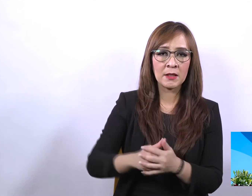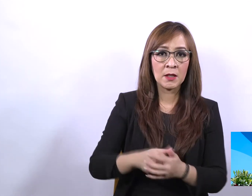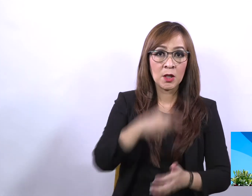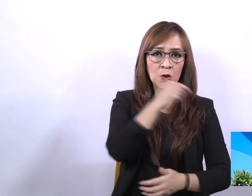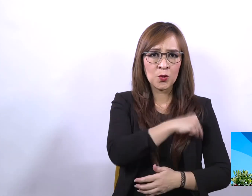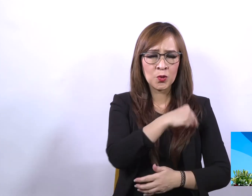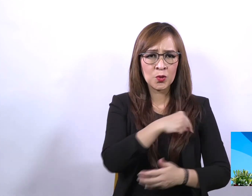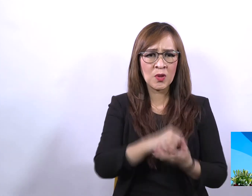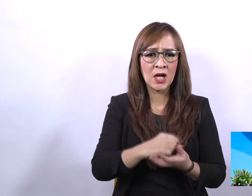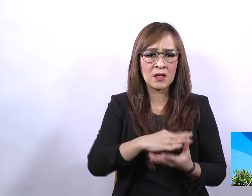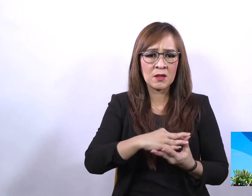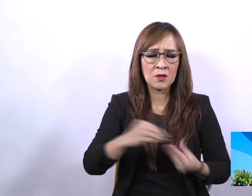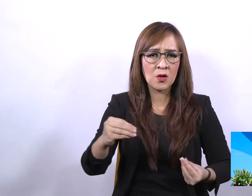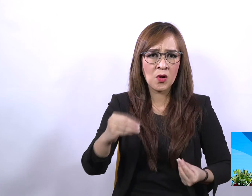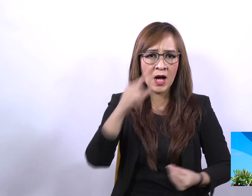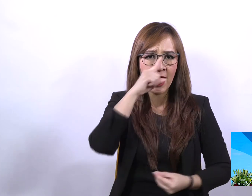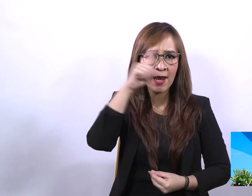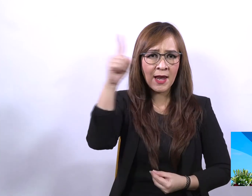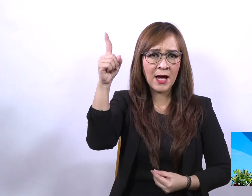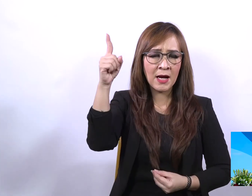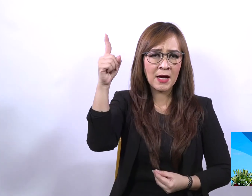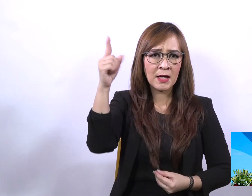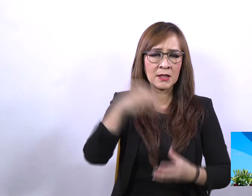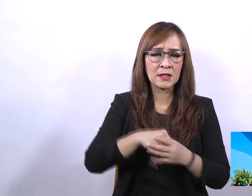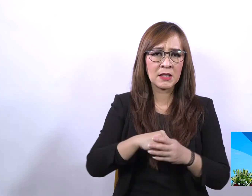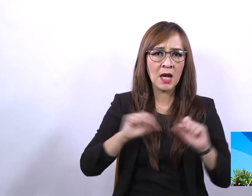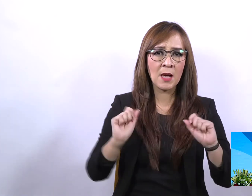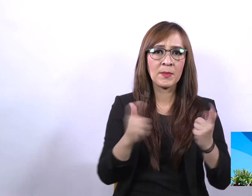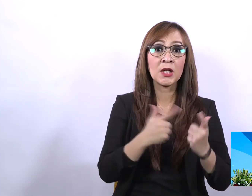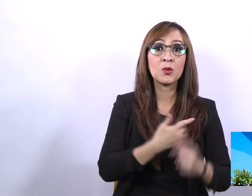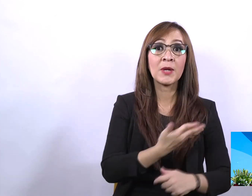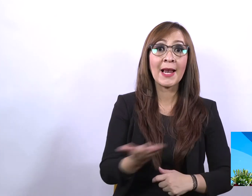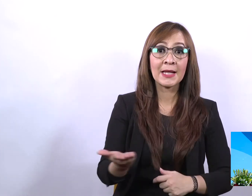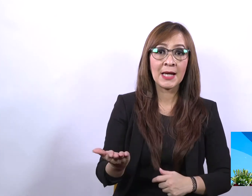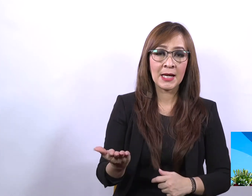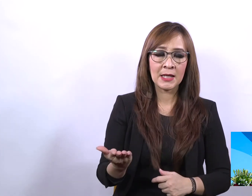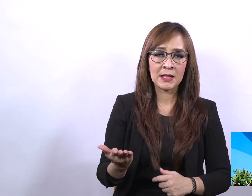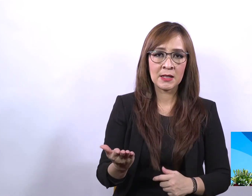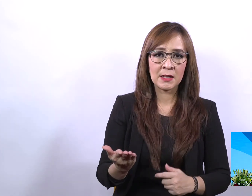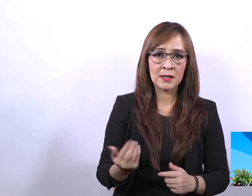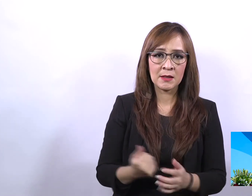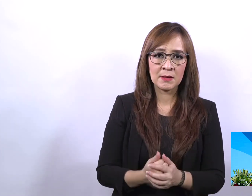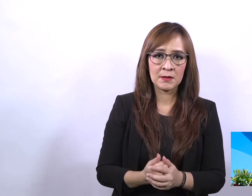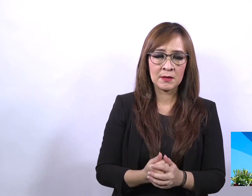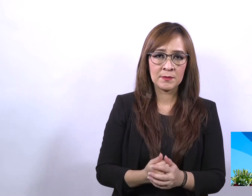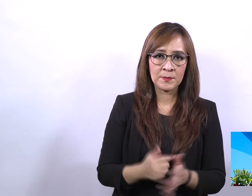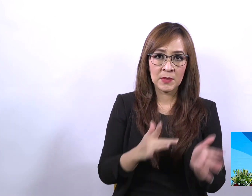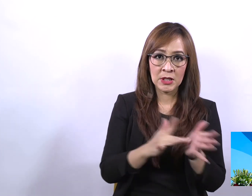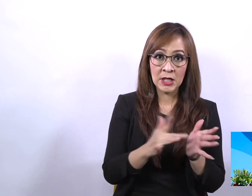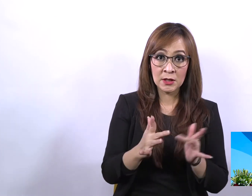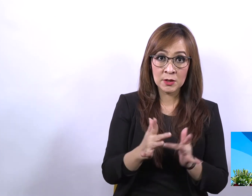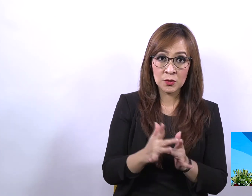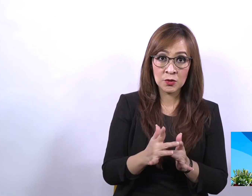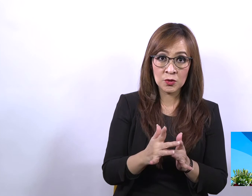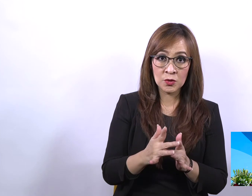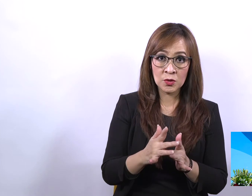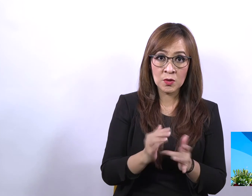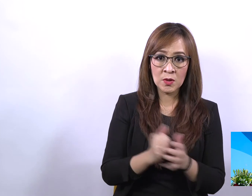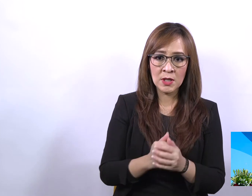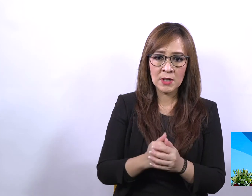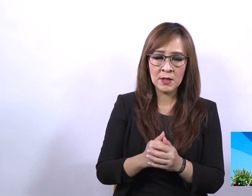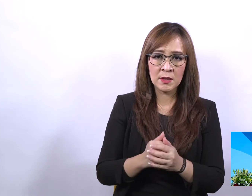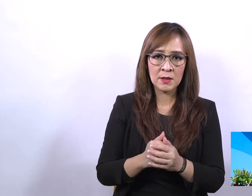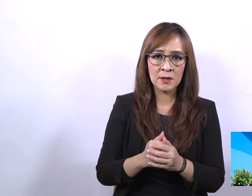roh Allah dalam hidup saya Hai karena Kristen percaya Yesus naik ke surga